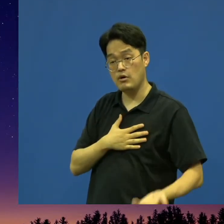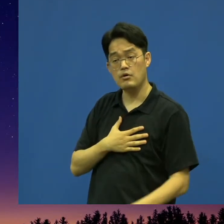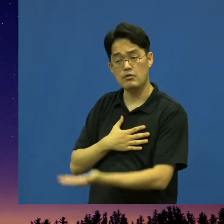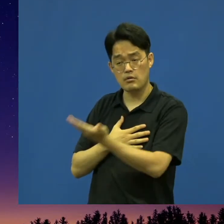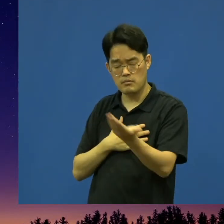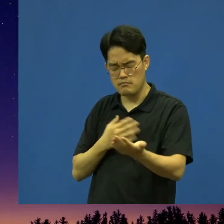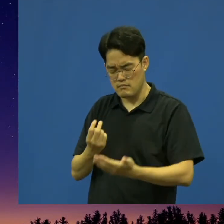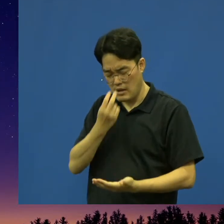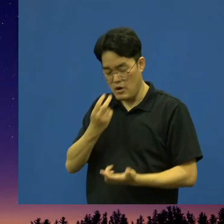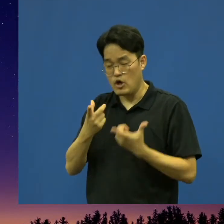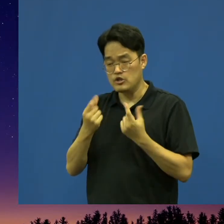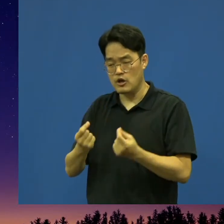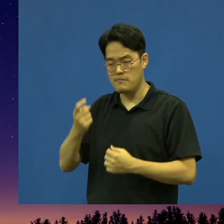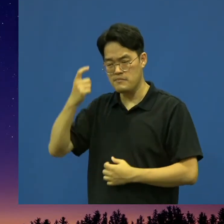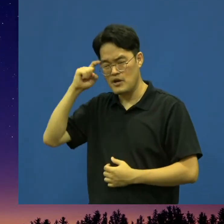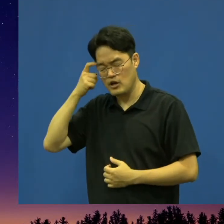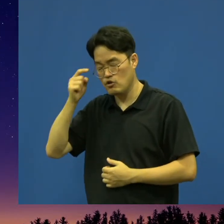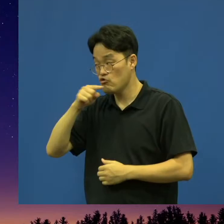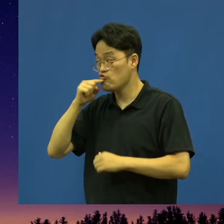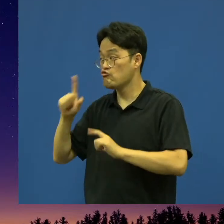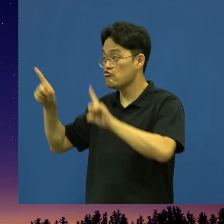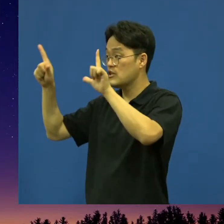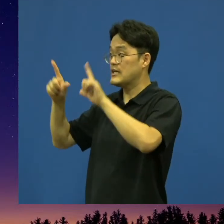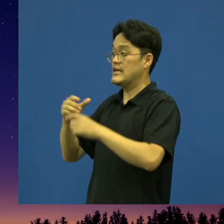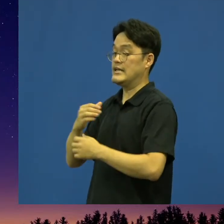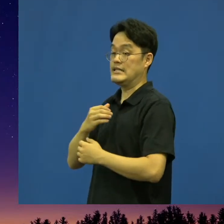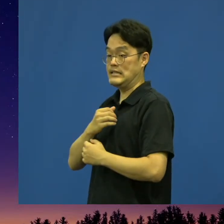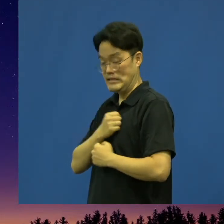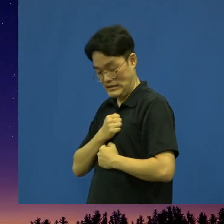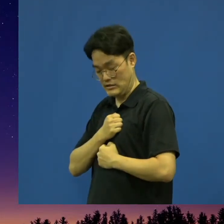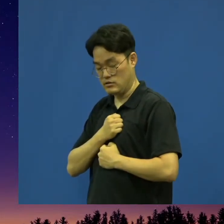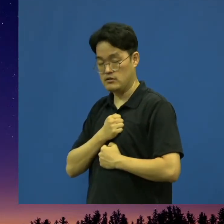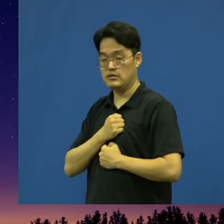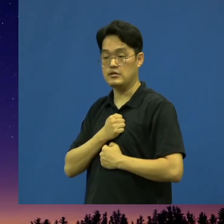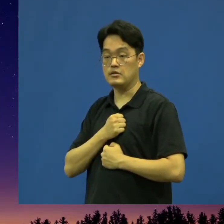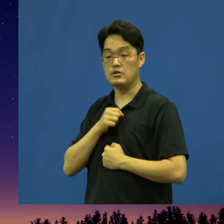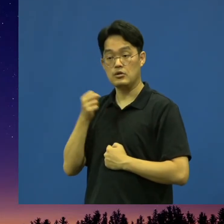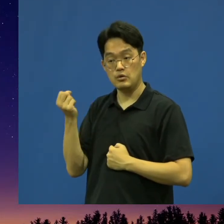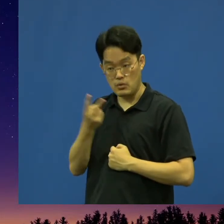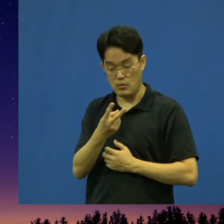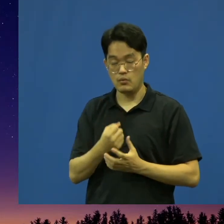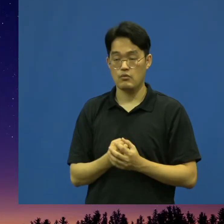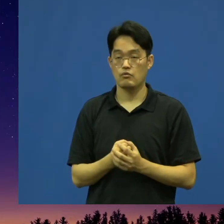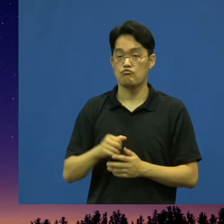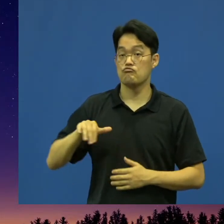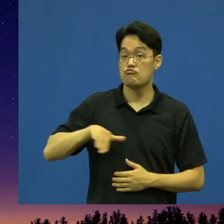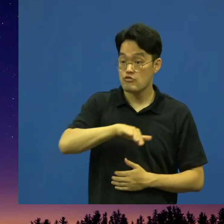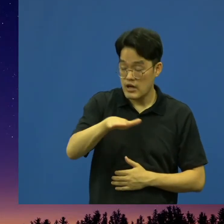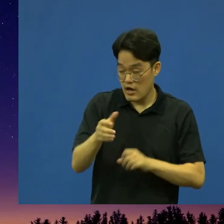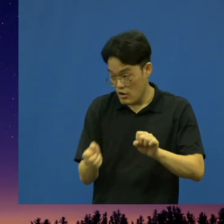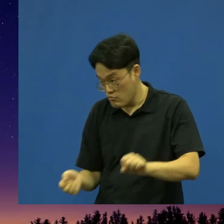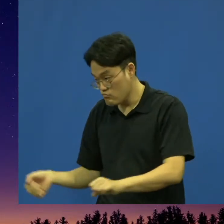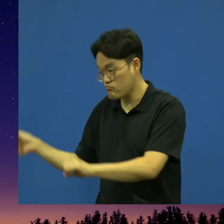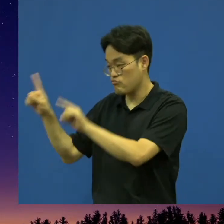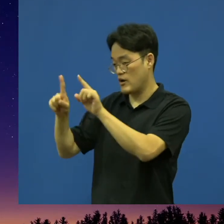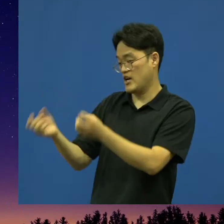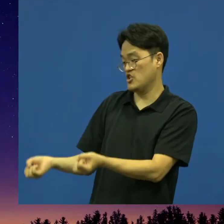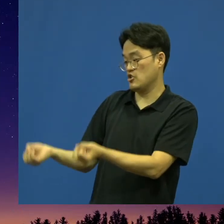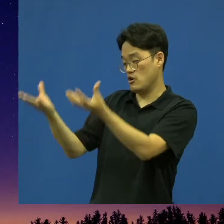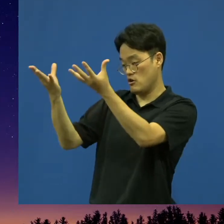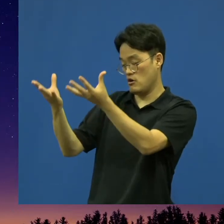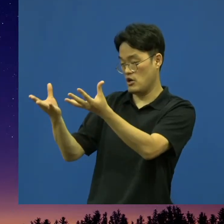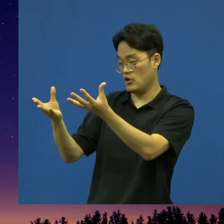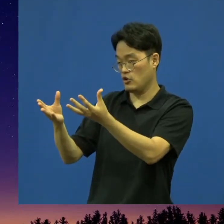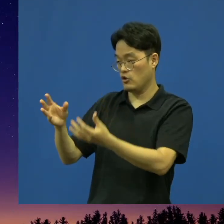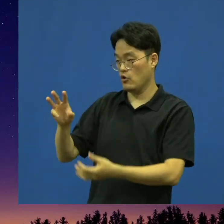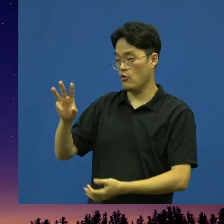여기는 주의를 지키는, 주의를 성수하는 것, 우리가 부활절이나 우리가 성탄절